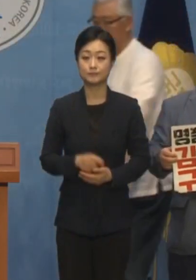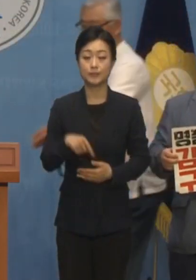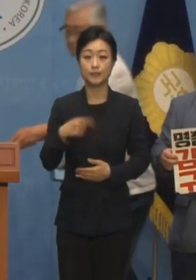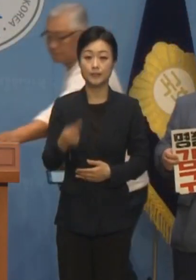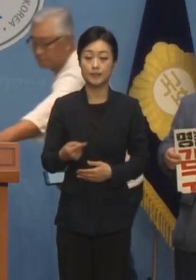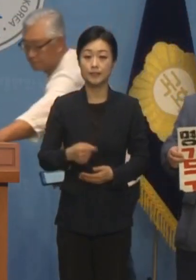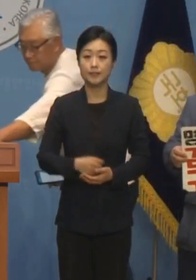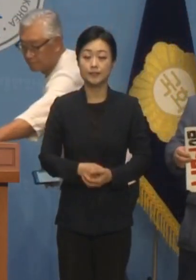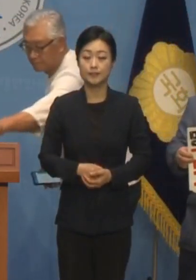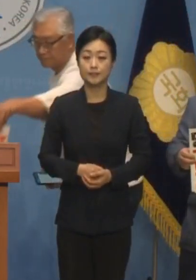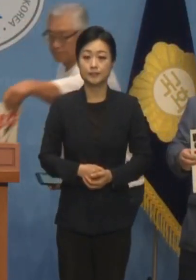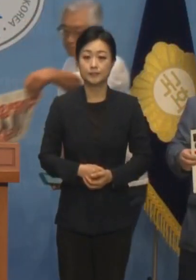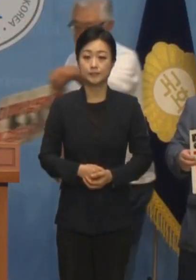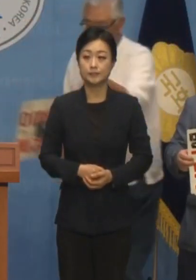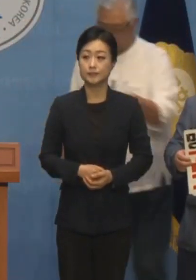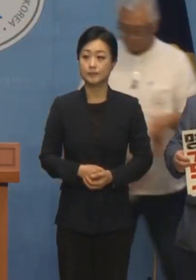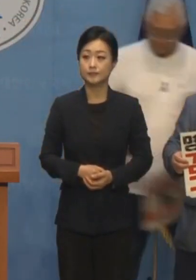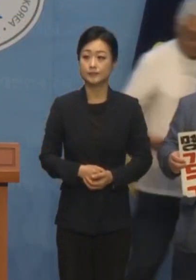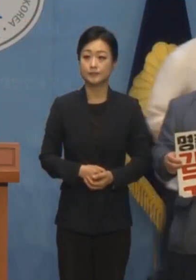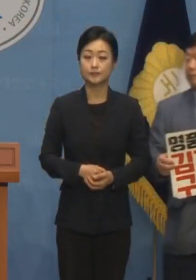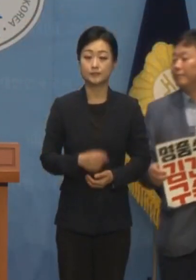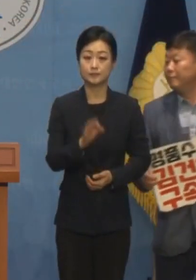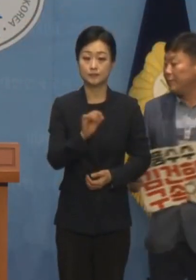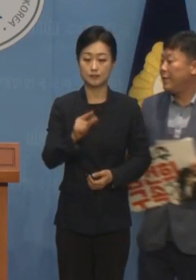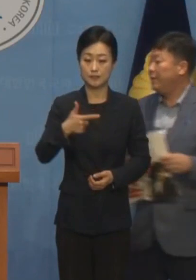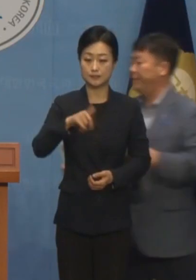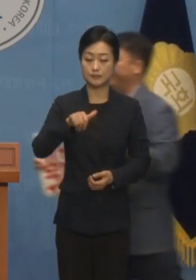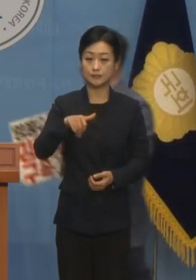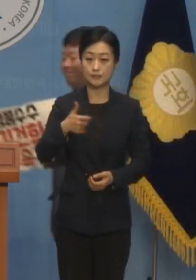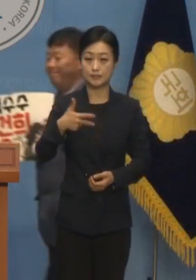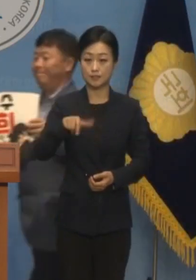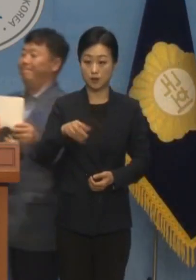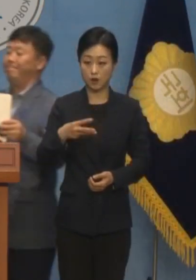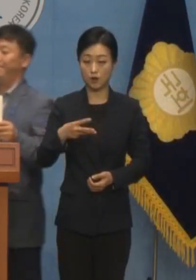다음은 안진걸 소장님 말씀 듣겠습니다.